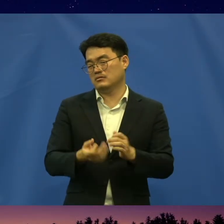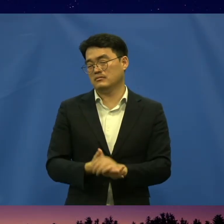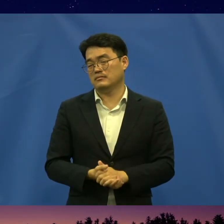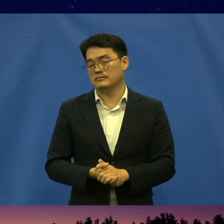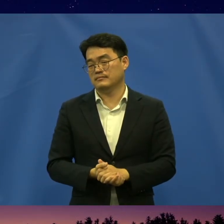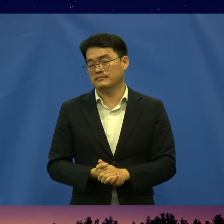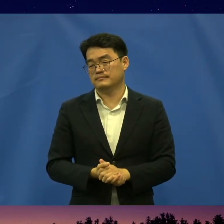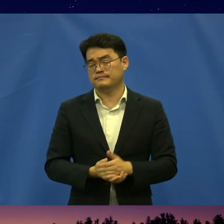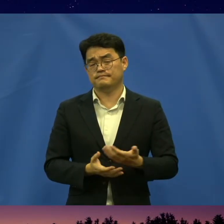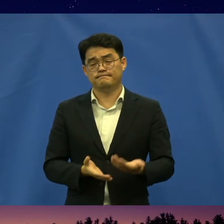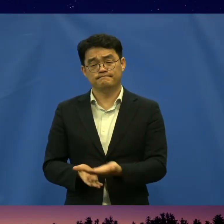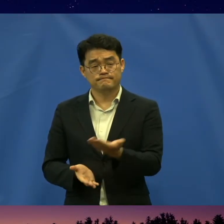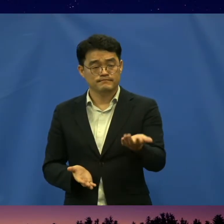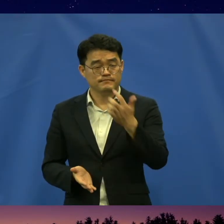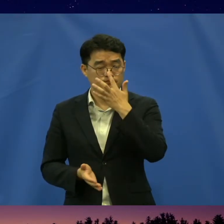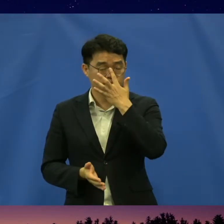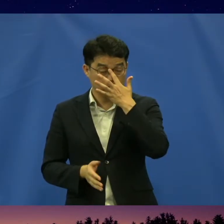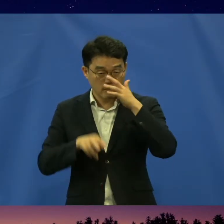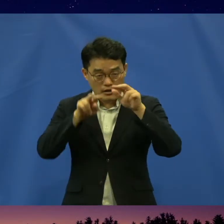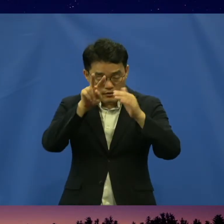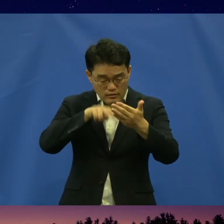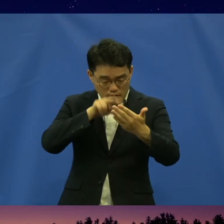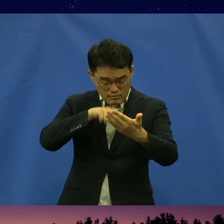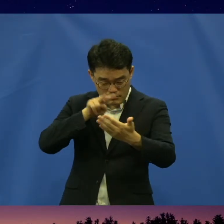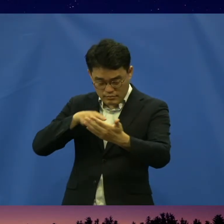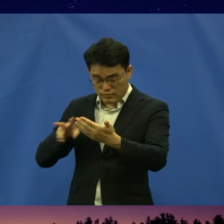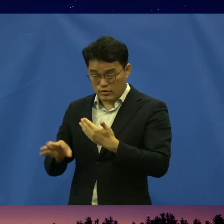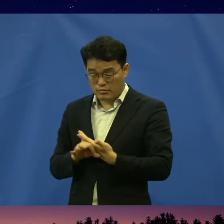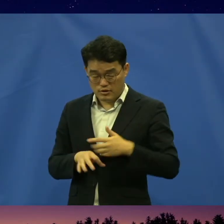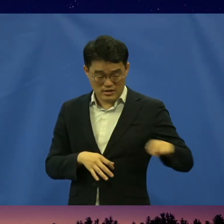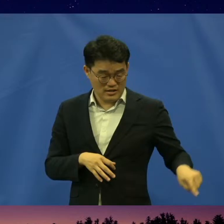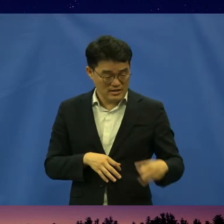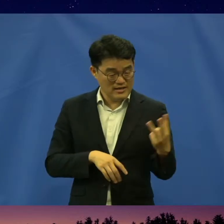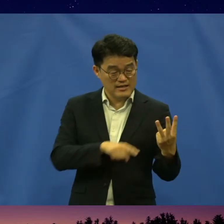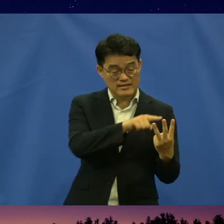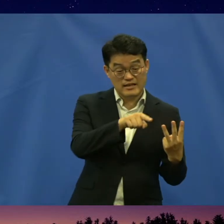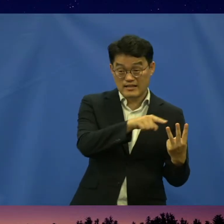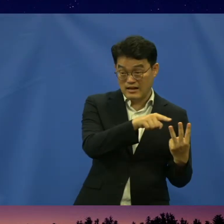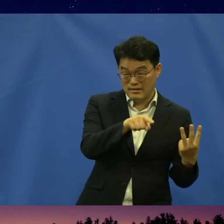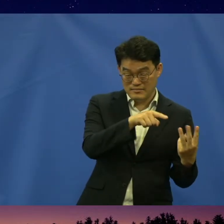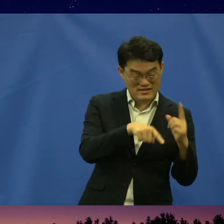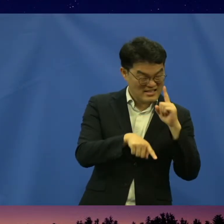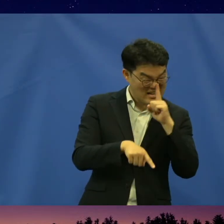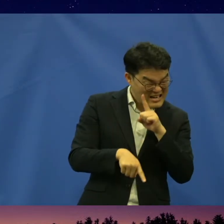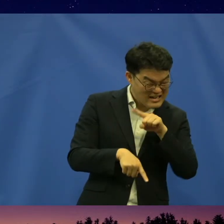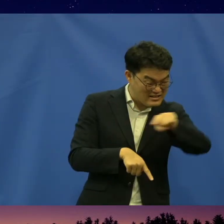집요해요. 이 하나님의 일을 방해하려고 이 악이